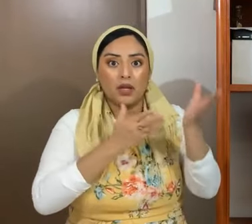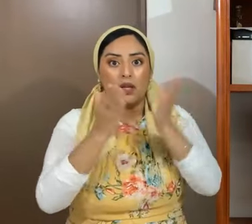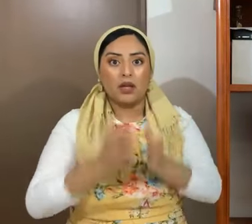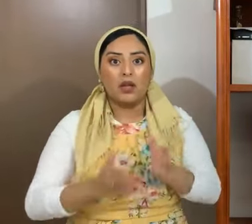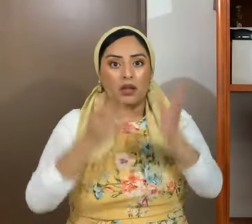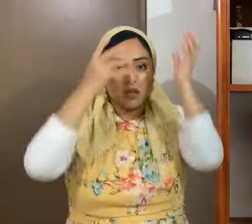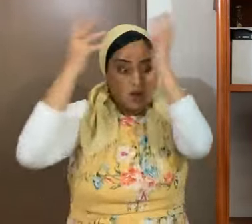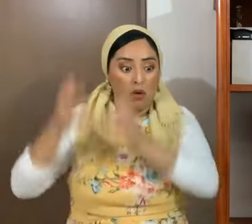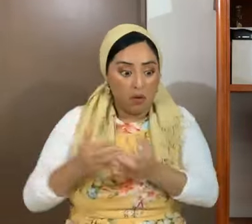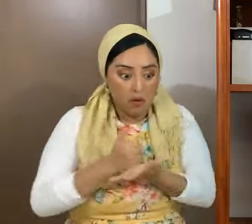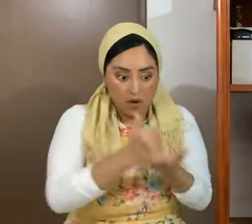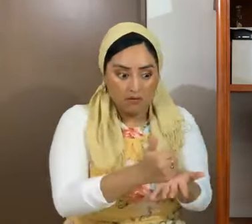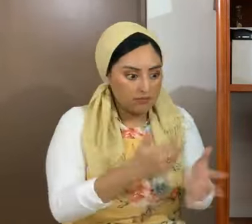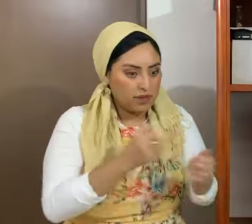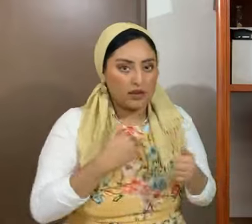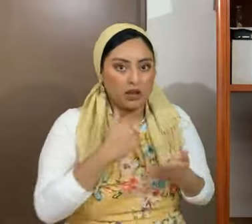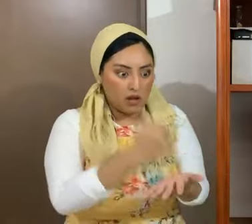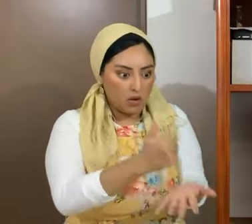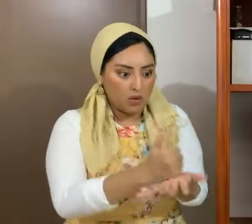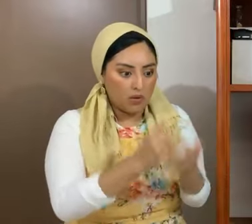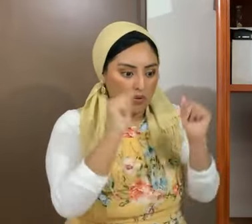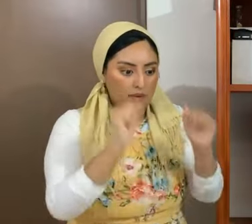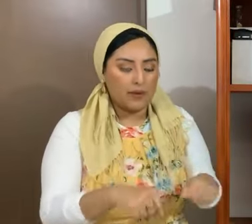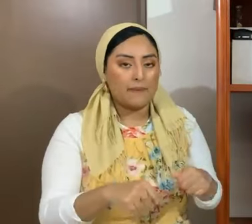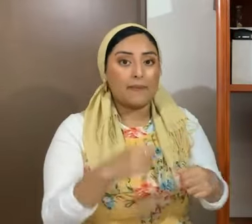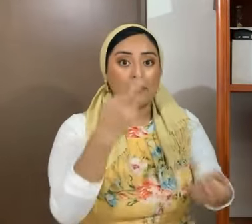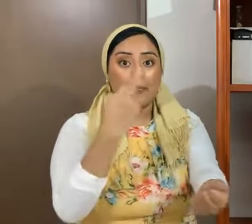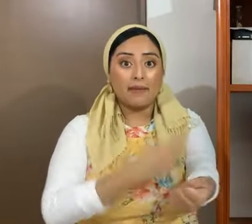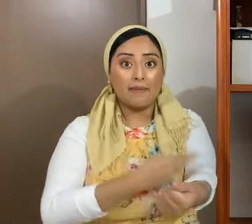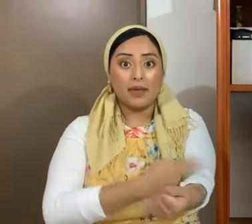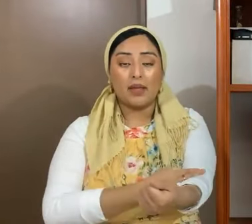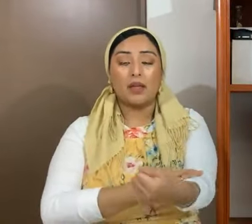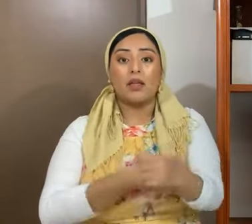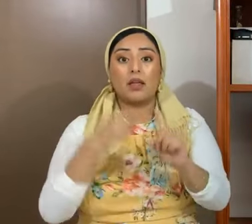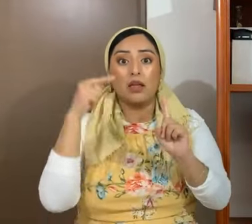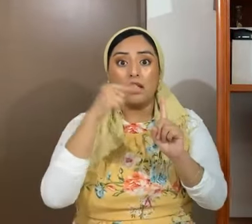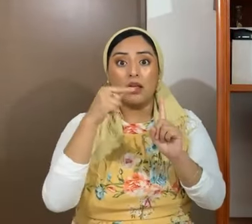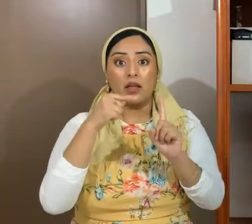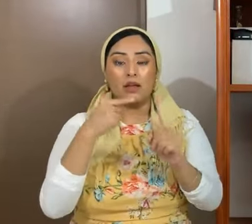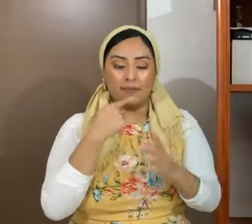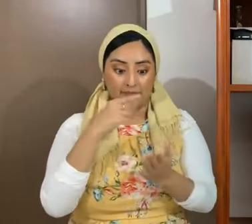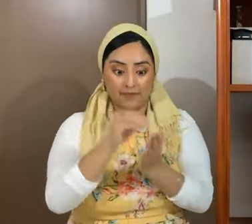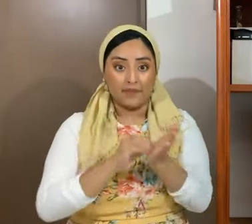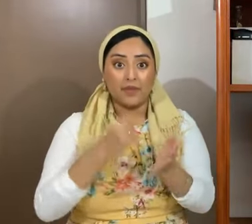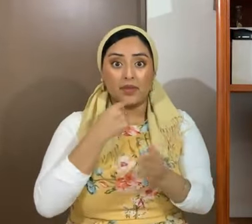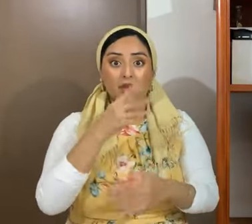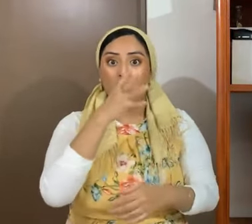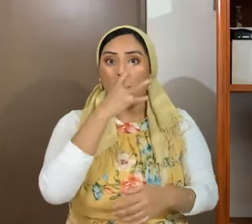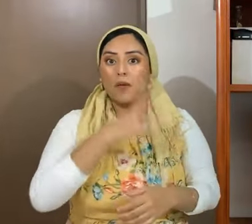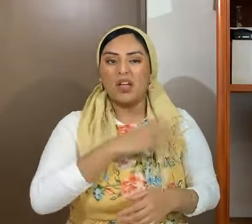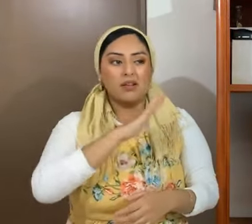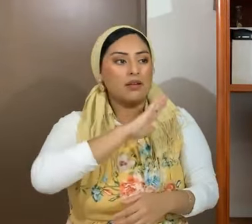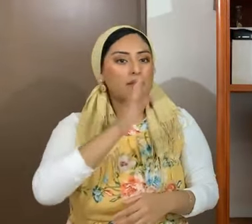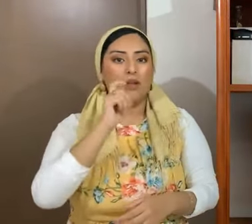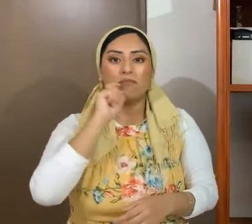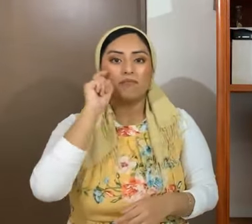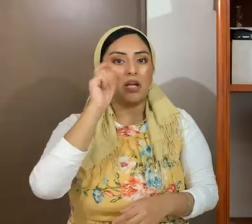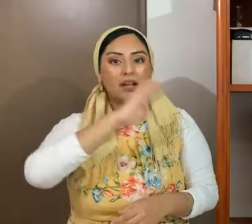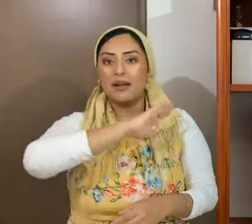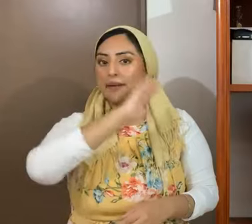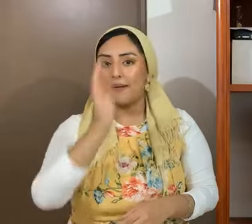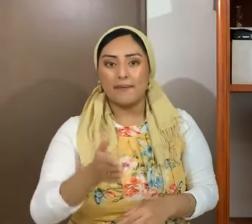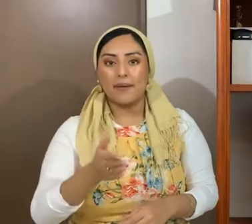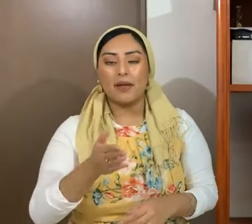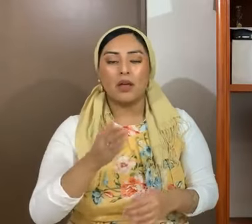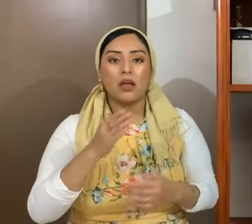sirvió a un desconocido. Rebeca se guardó, por algo está escrito aquí, era una mujer virgen. En